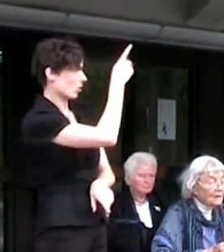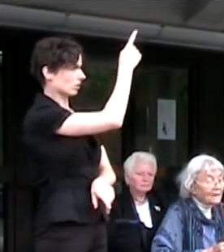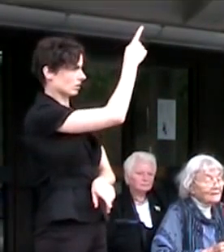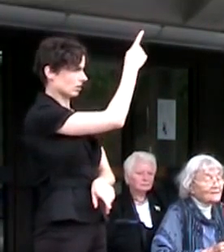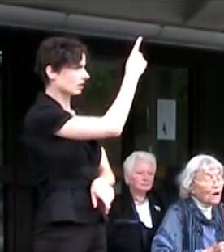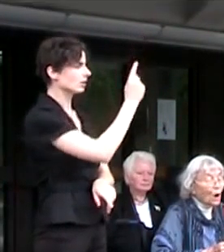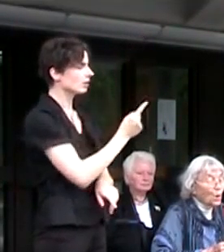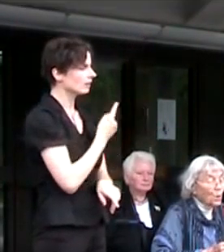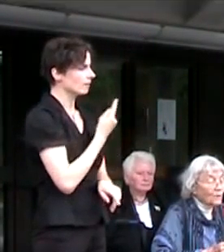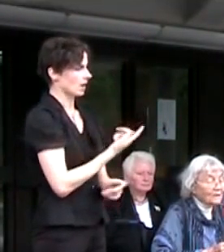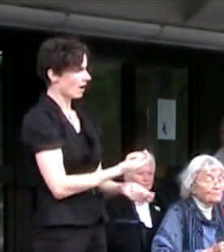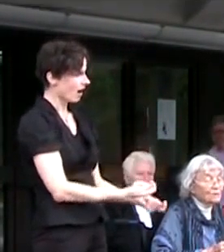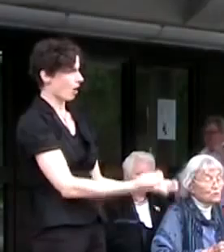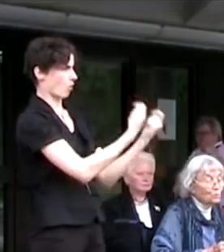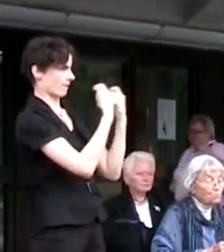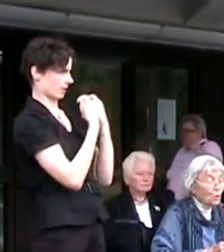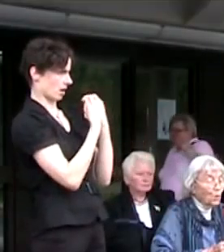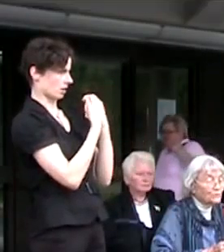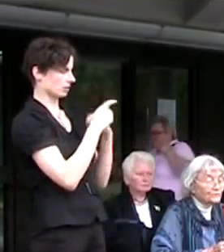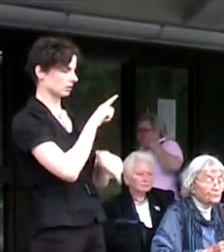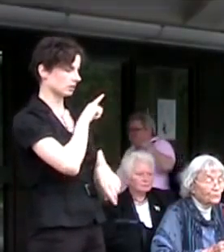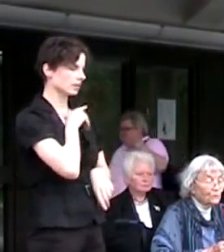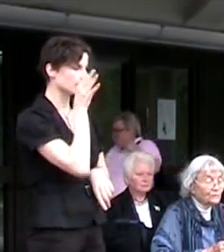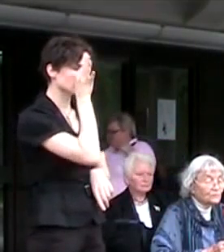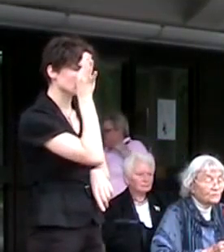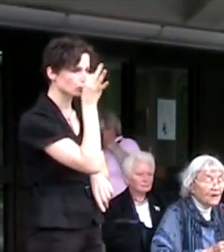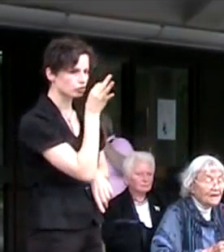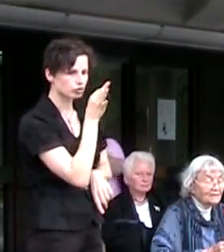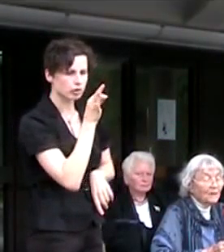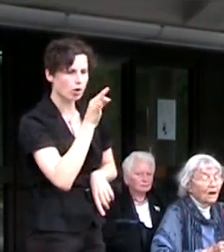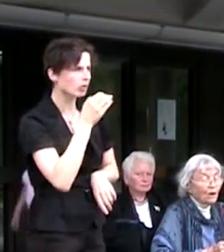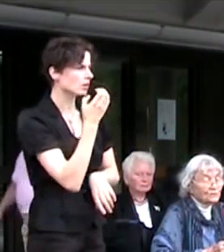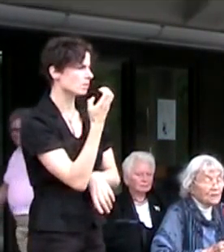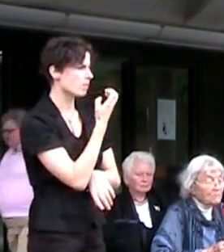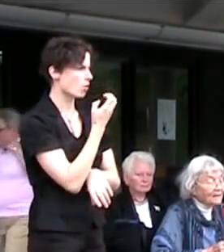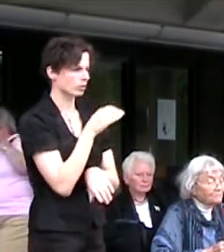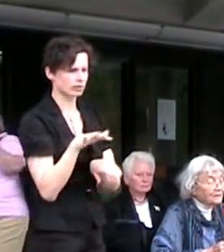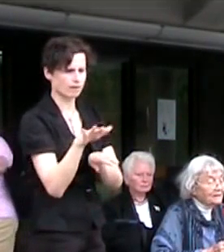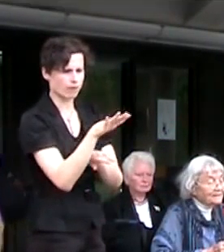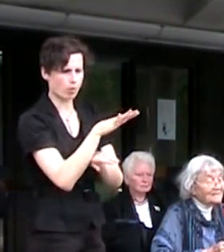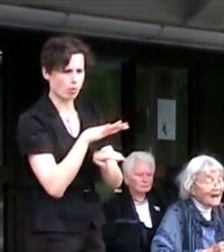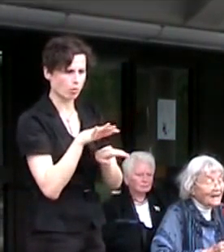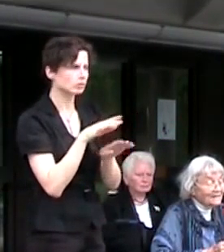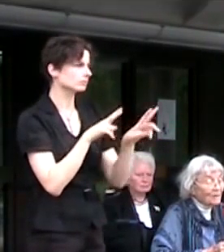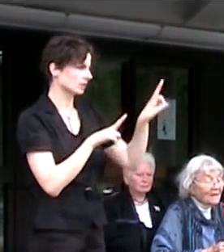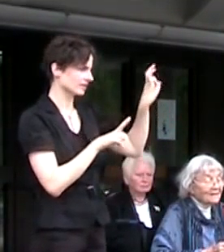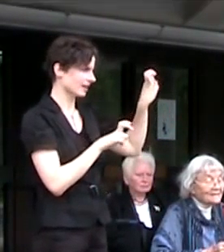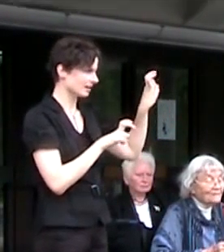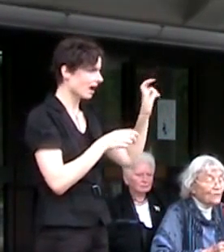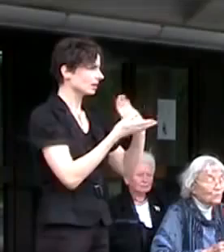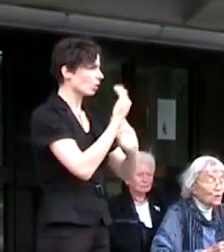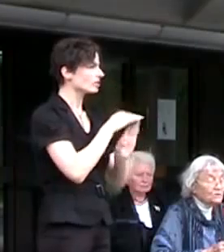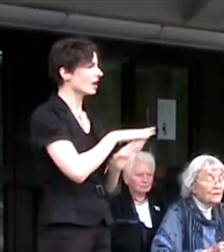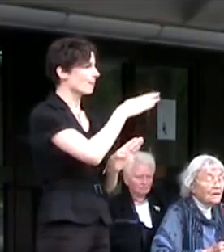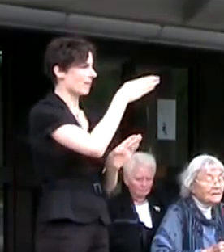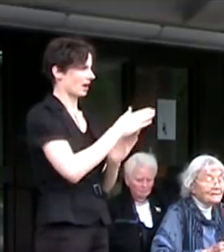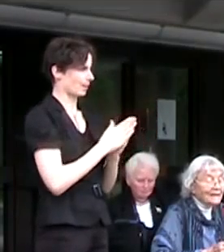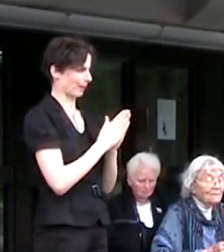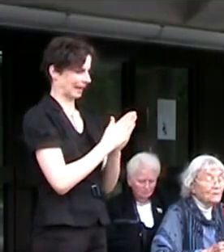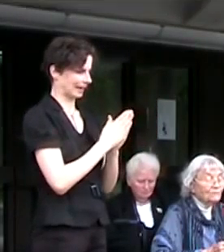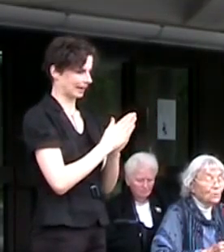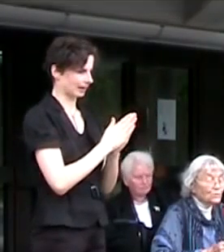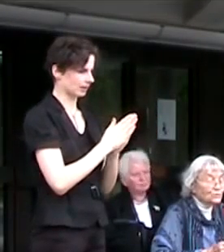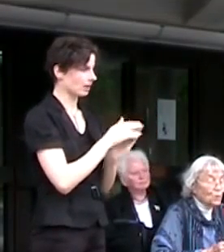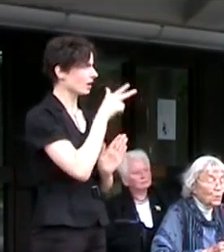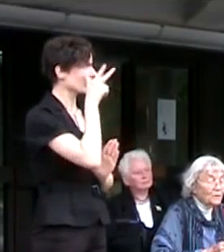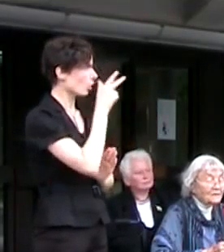bekommen. Das Auge, das mich zum Bösen führt und so weiter, aus der Bergpredigt zeigt, dass die von Gott